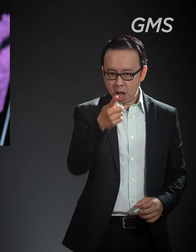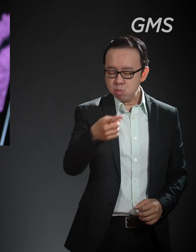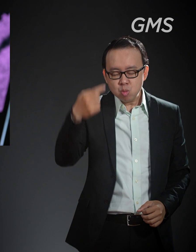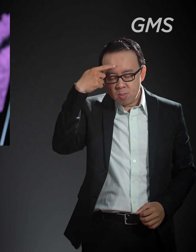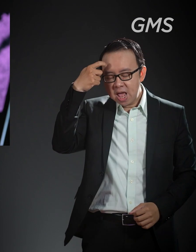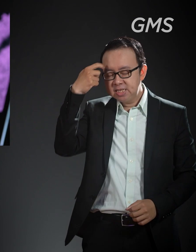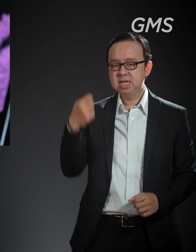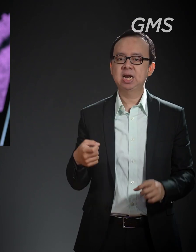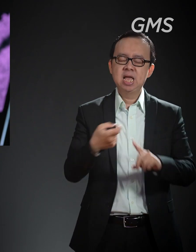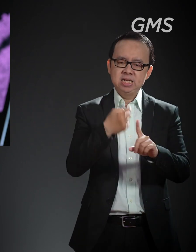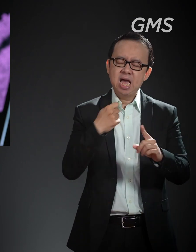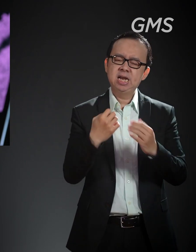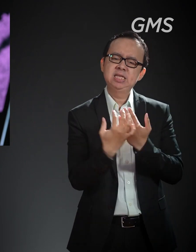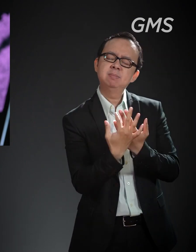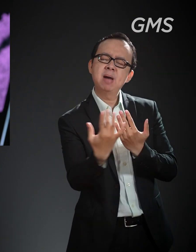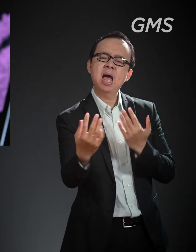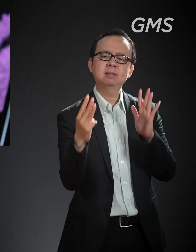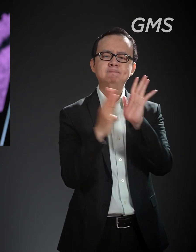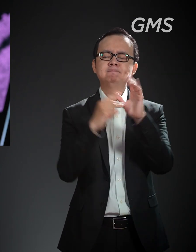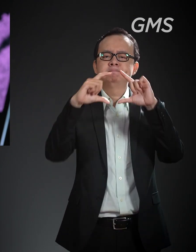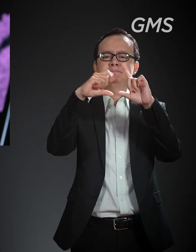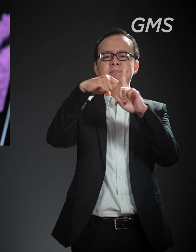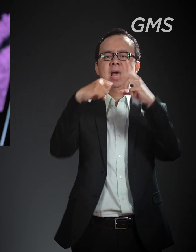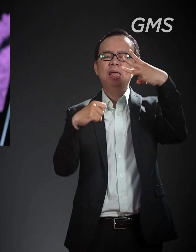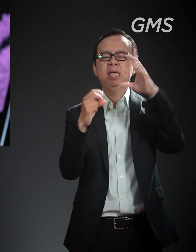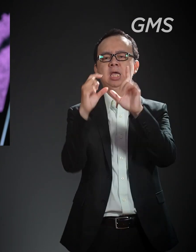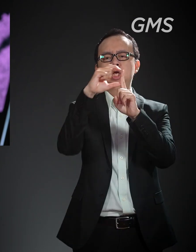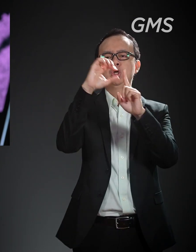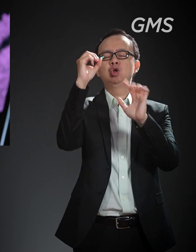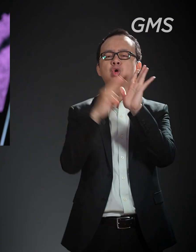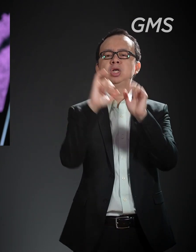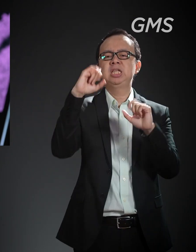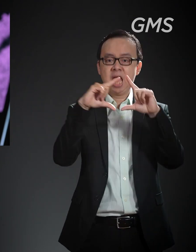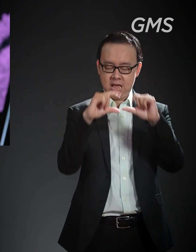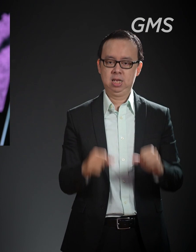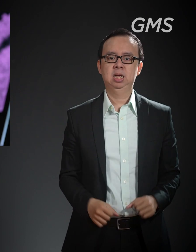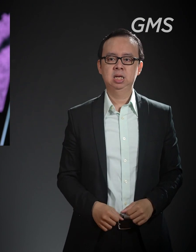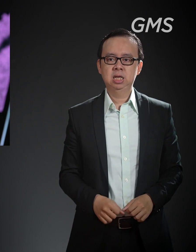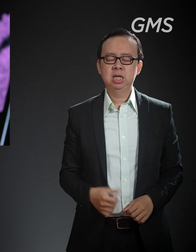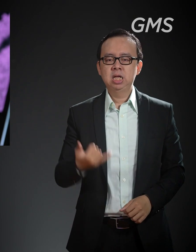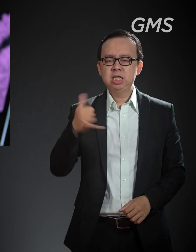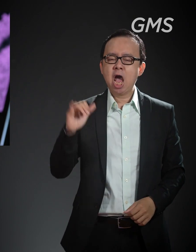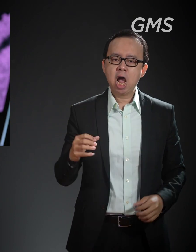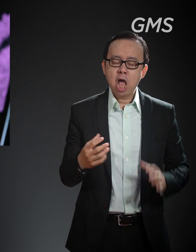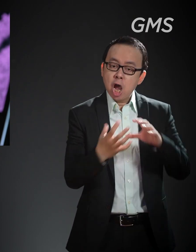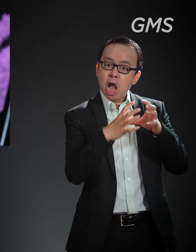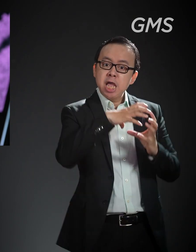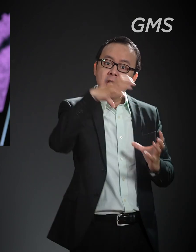lagi, kurangmu hanya satu. Jadilah seperti jemaat di Makedonia, kaya dalam memberi."